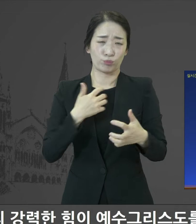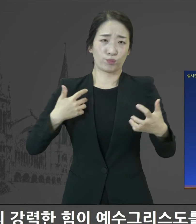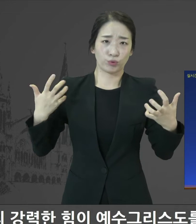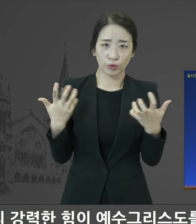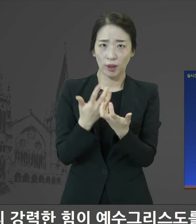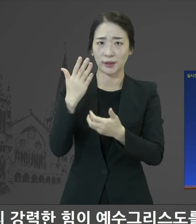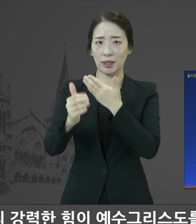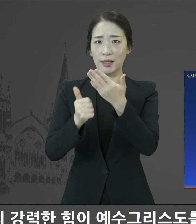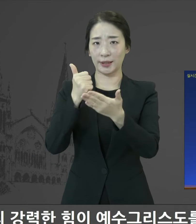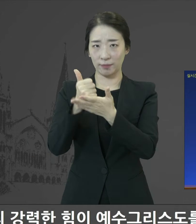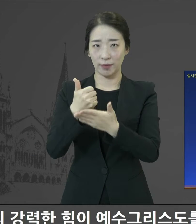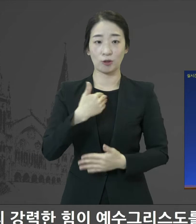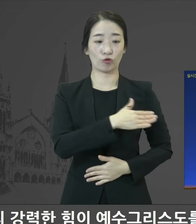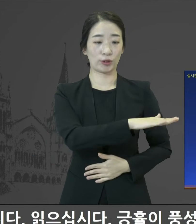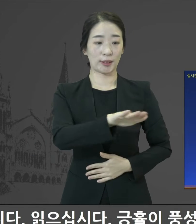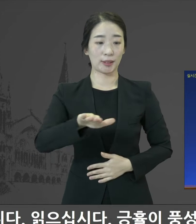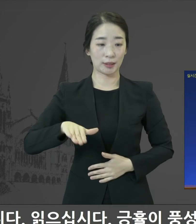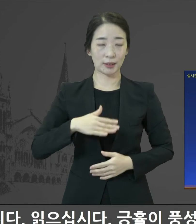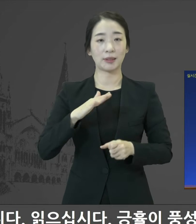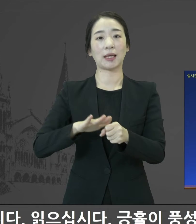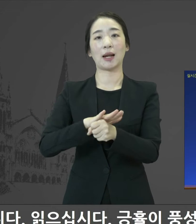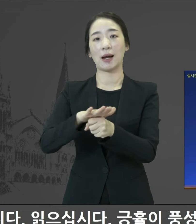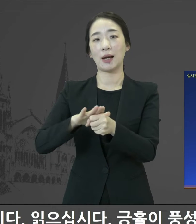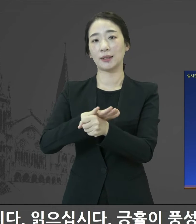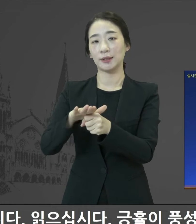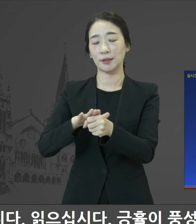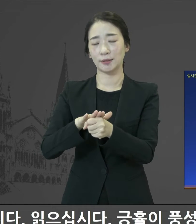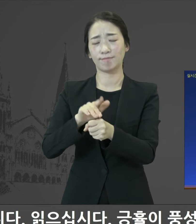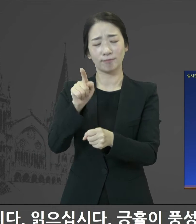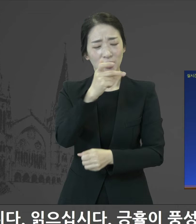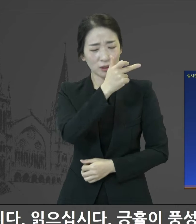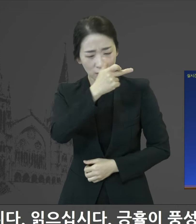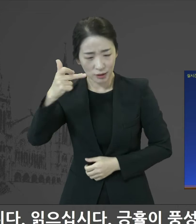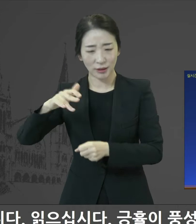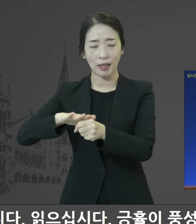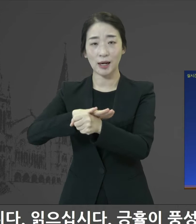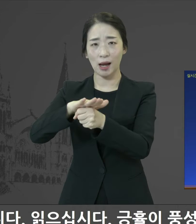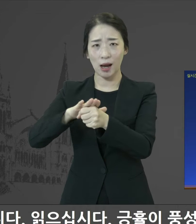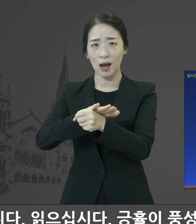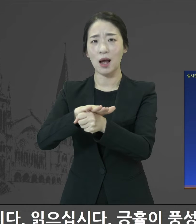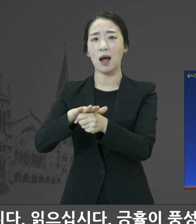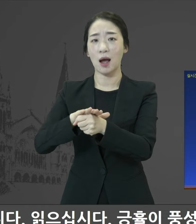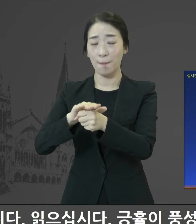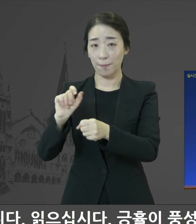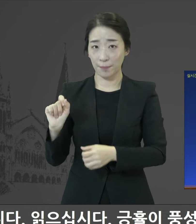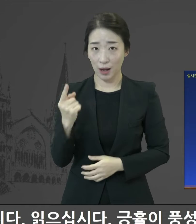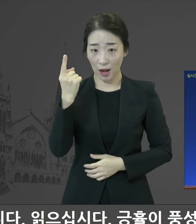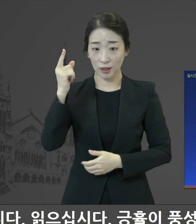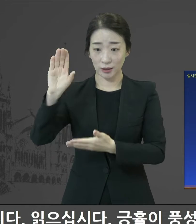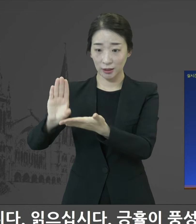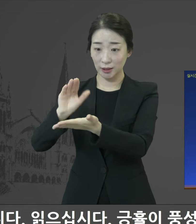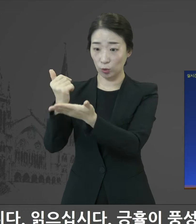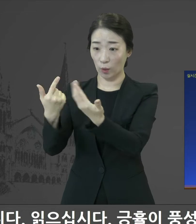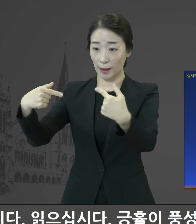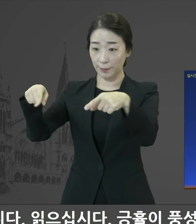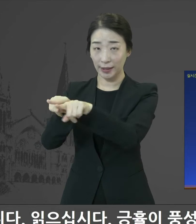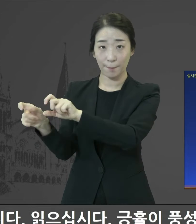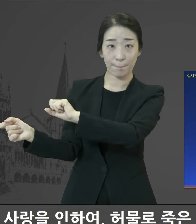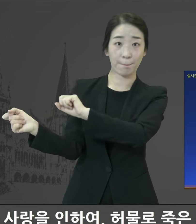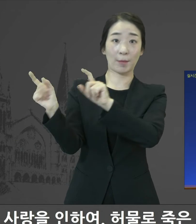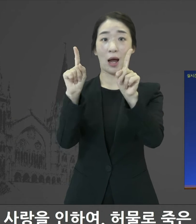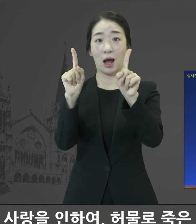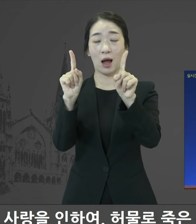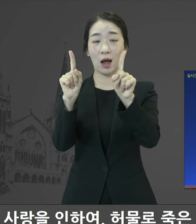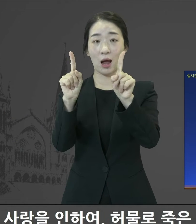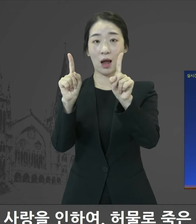우리를 사랑하신 그 큰 사랑을 인하여 허물로 죽은 우리를 그리스도와 함께 살리셨고, 하나님의